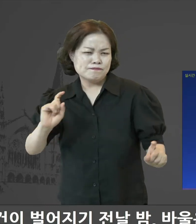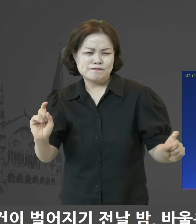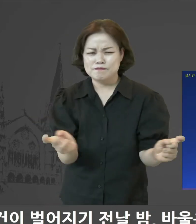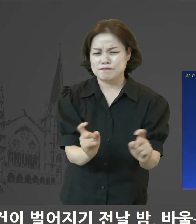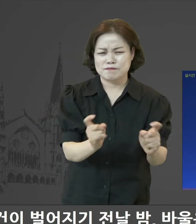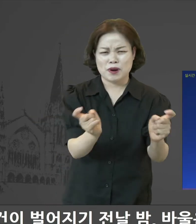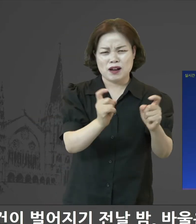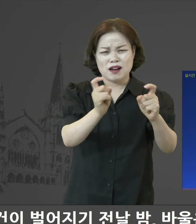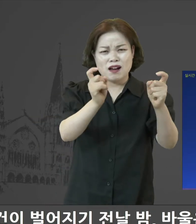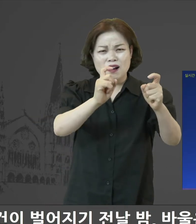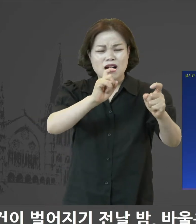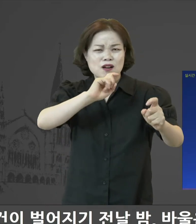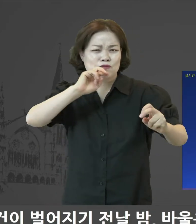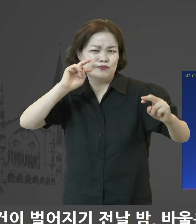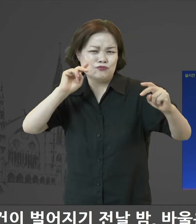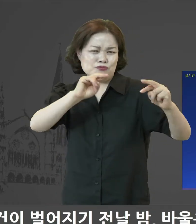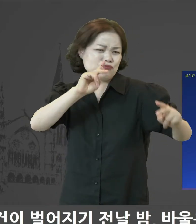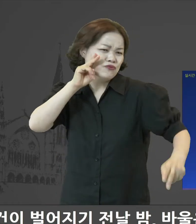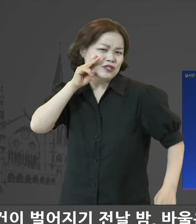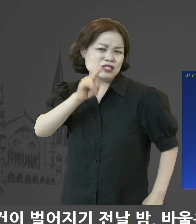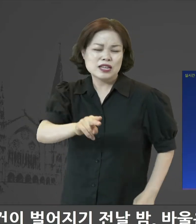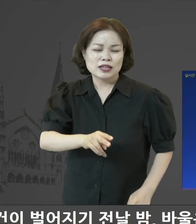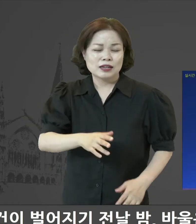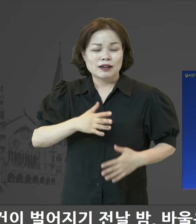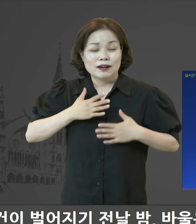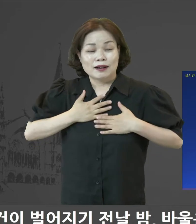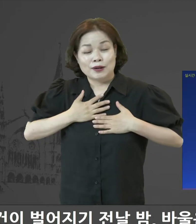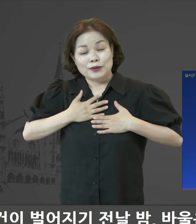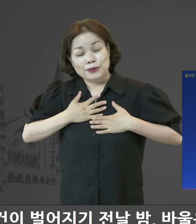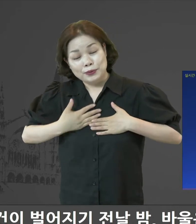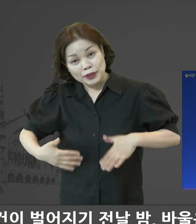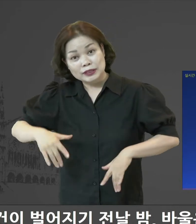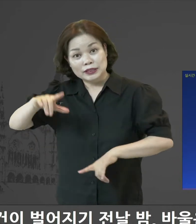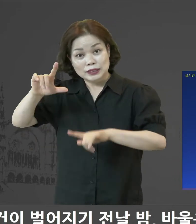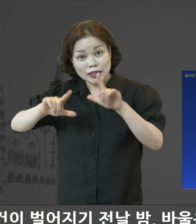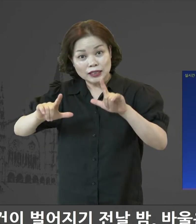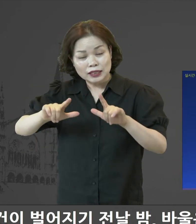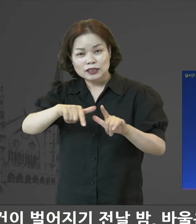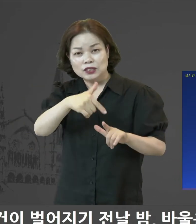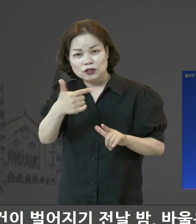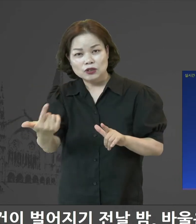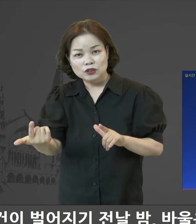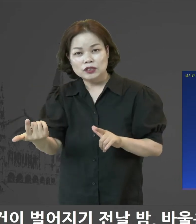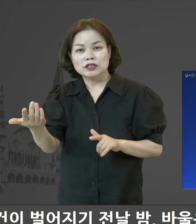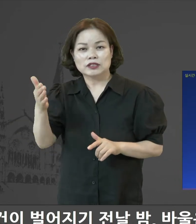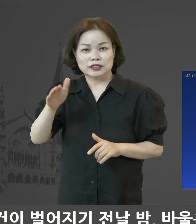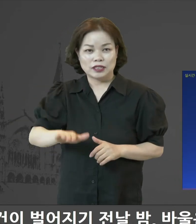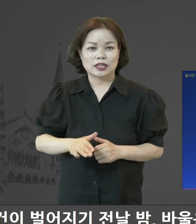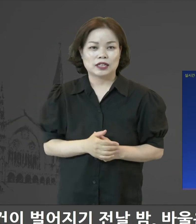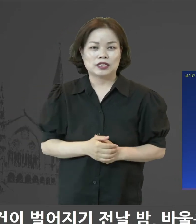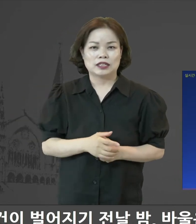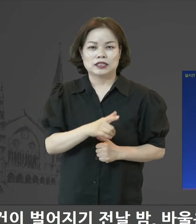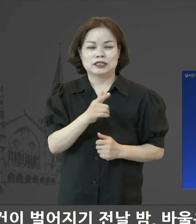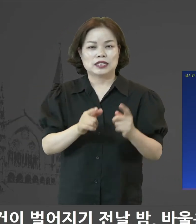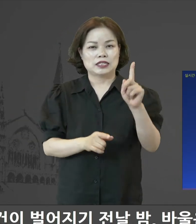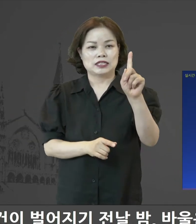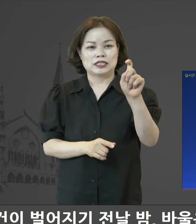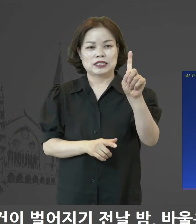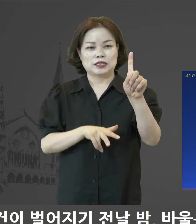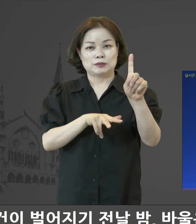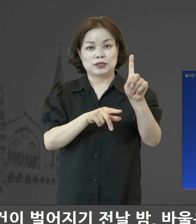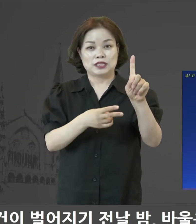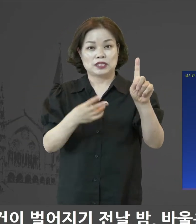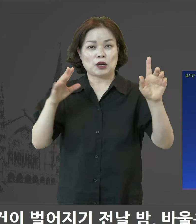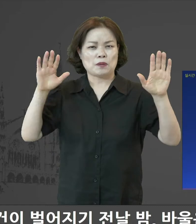날선 말싸움을 하고 지친 상태에서 저녁을 맞이했는데, 그 저녁에 11절에 그